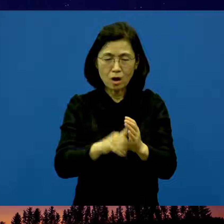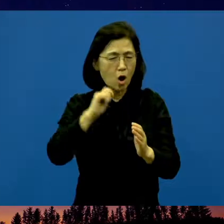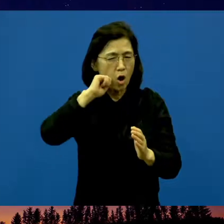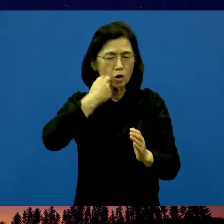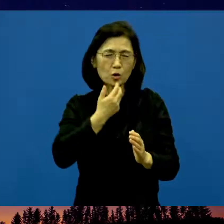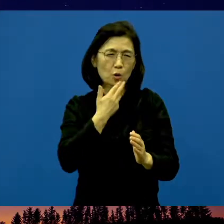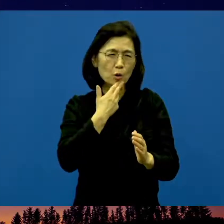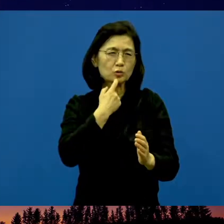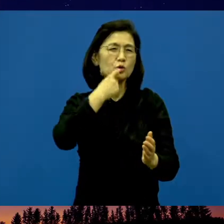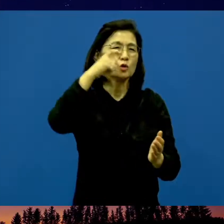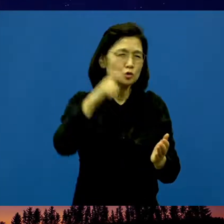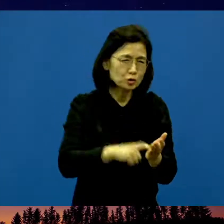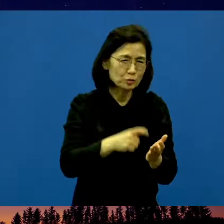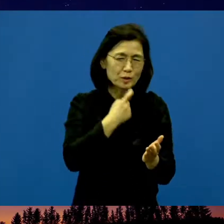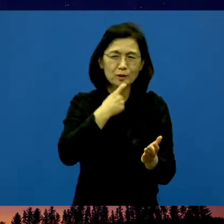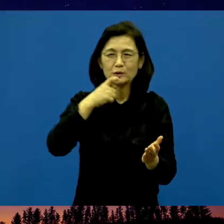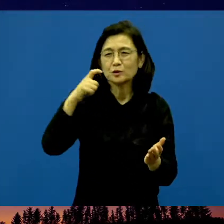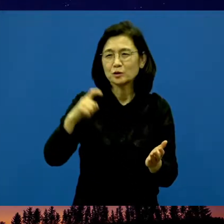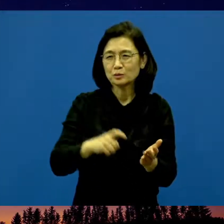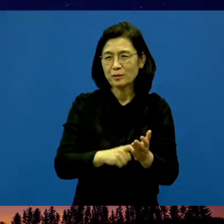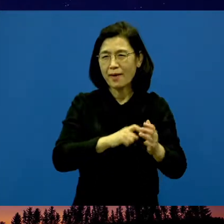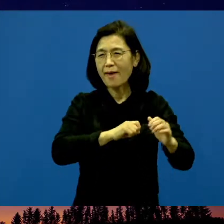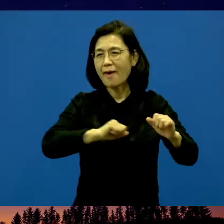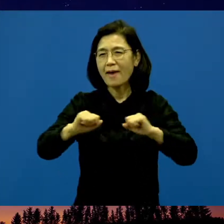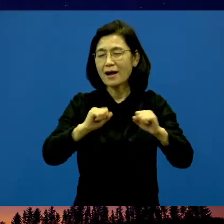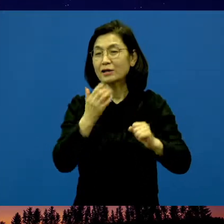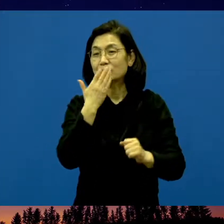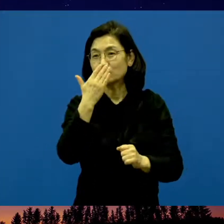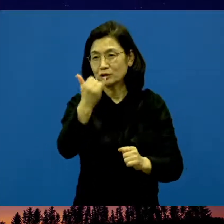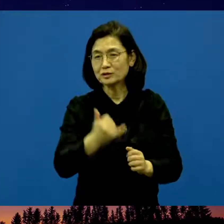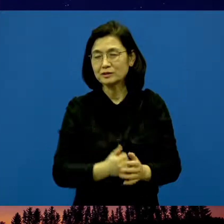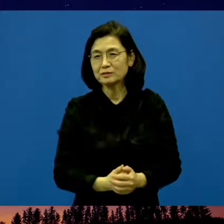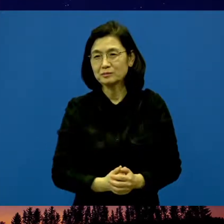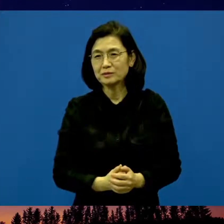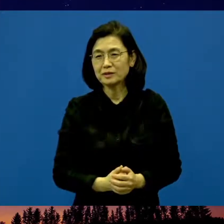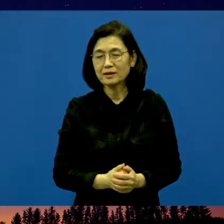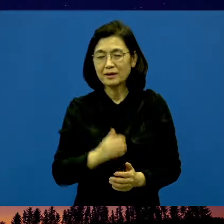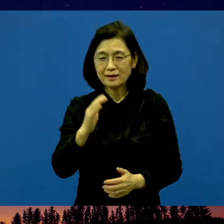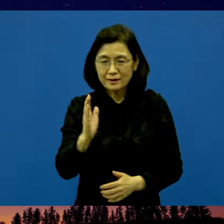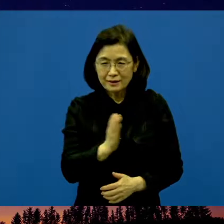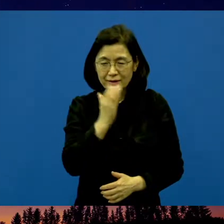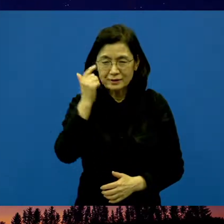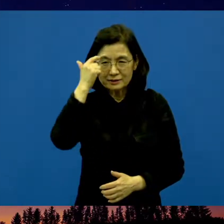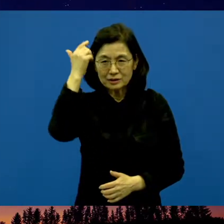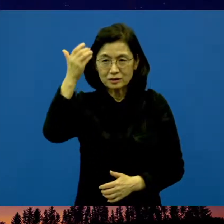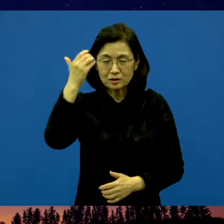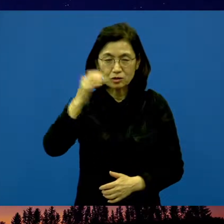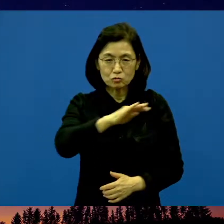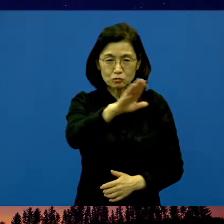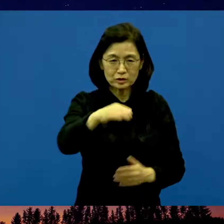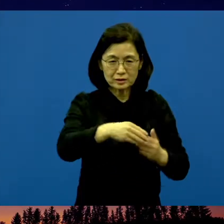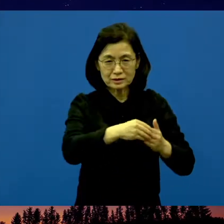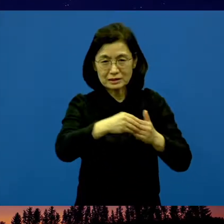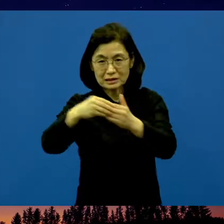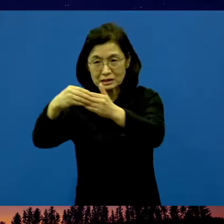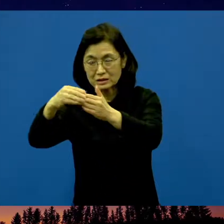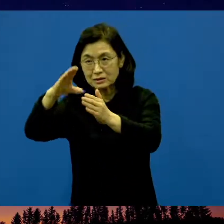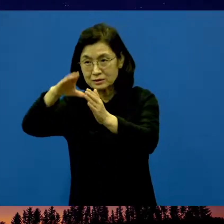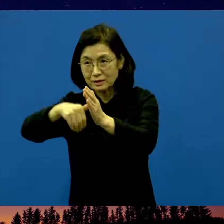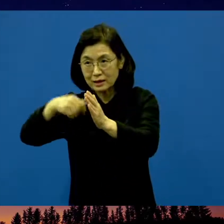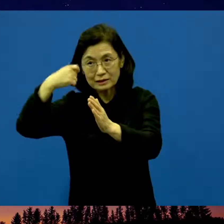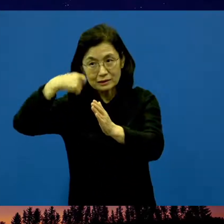마음에 반응하고 있기 때문에 그런 것입니다. 여러분, 성령이 우리를 이끄시는 것을 어떻게 느끼십니까? 우리 안에 행하시는